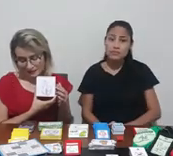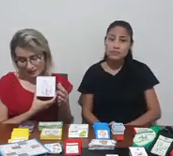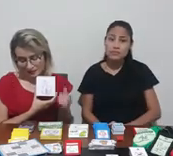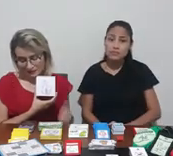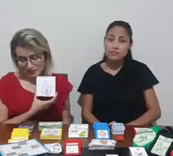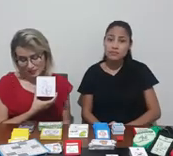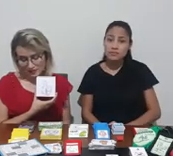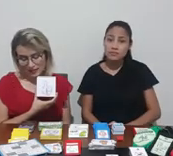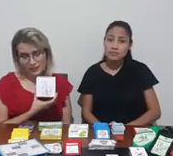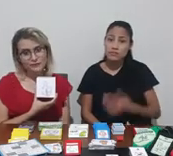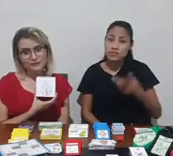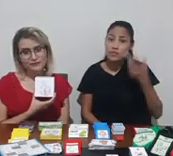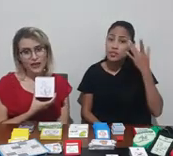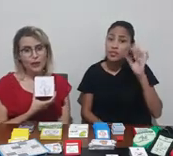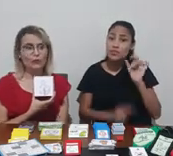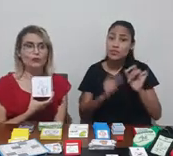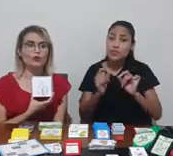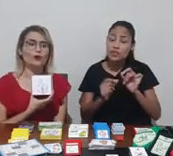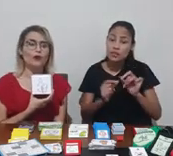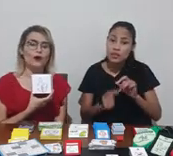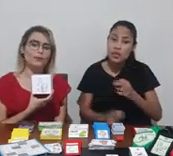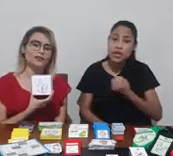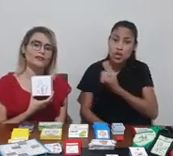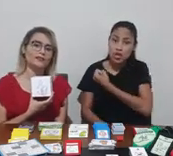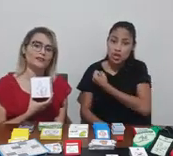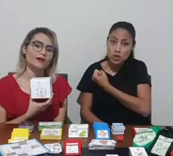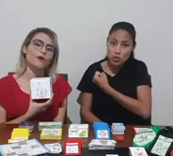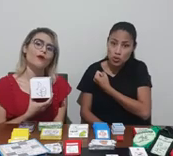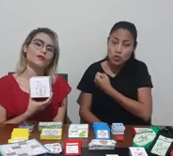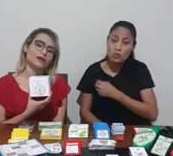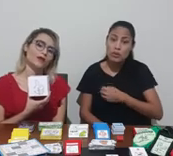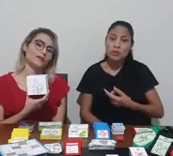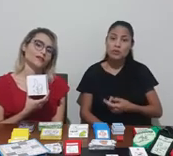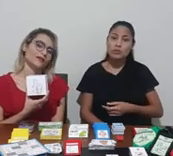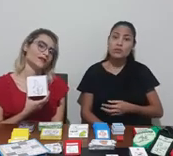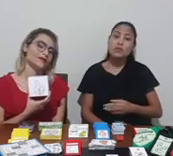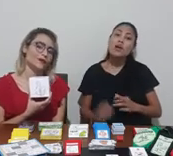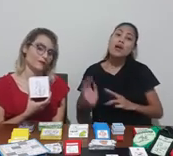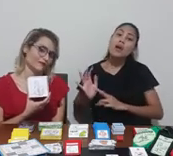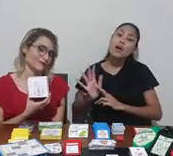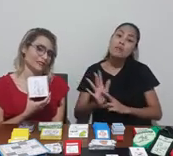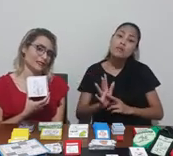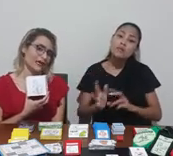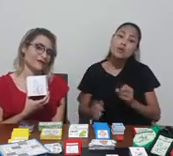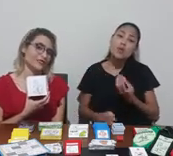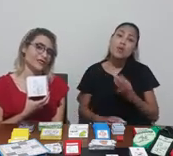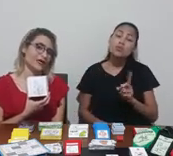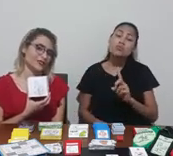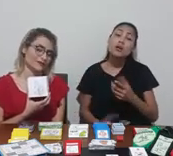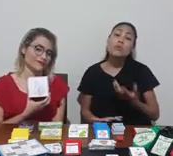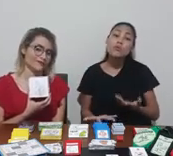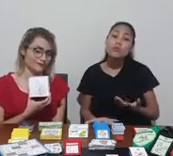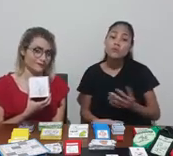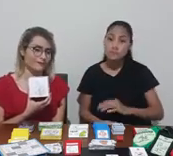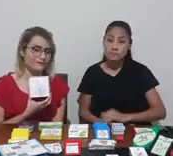O que é que vocês acham? É um número com representação ou sem representação? O que é que vocês